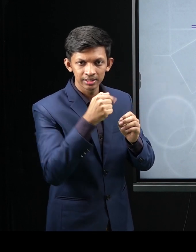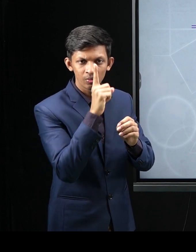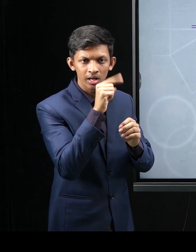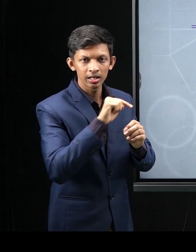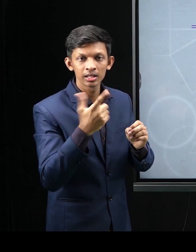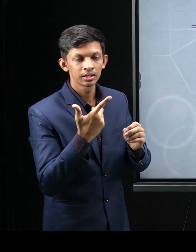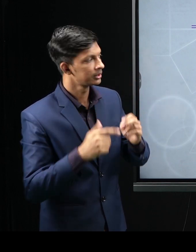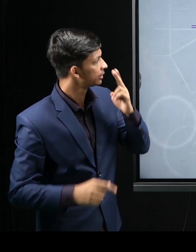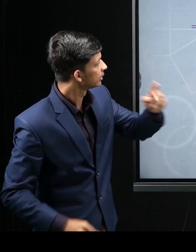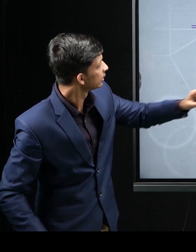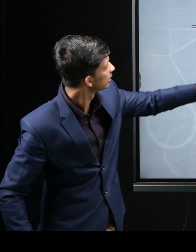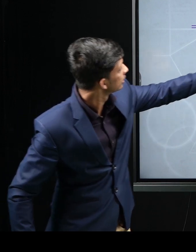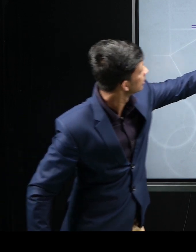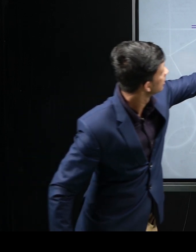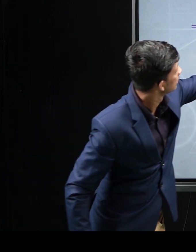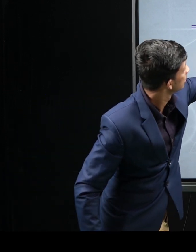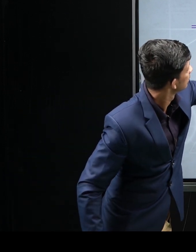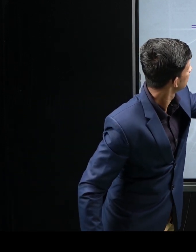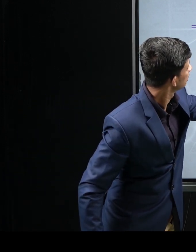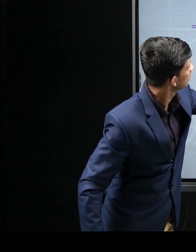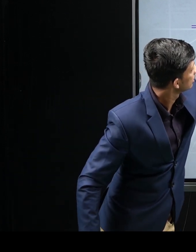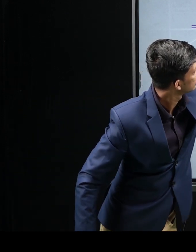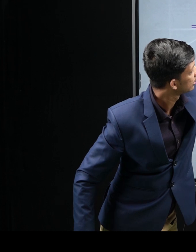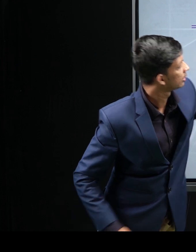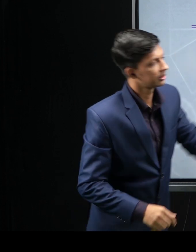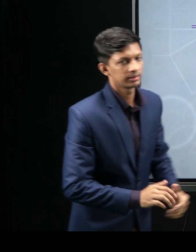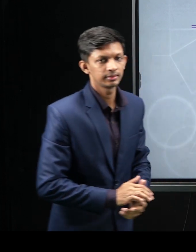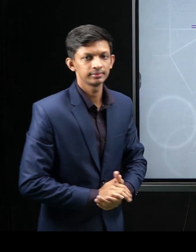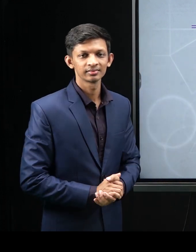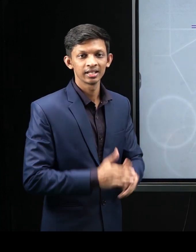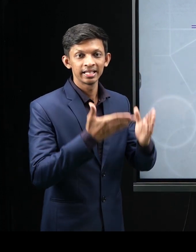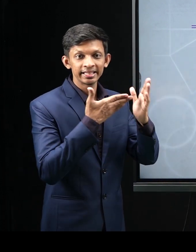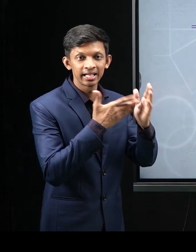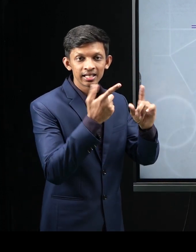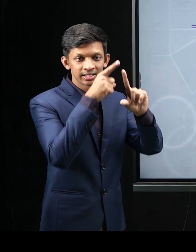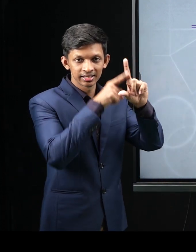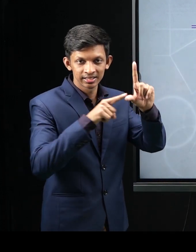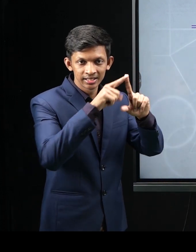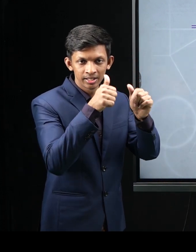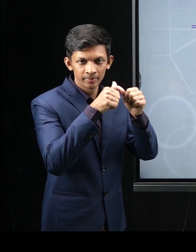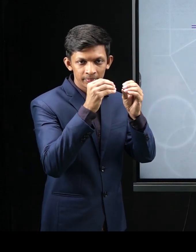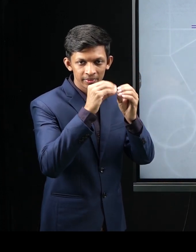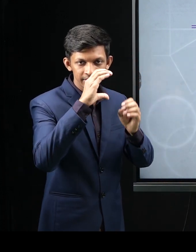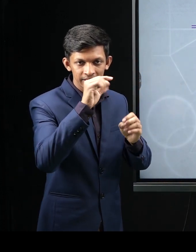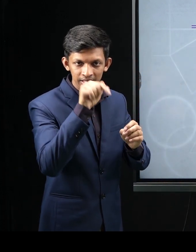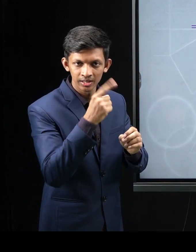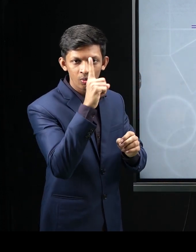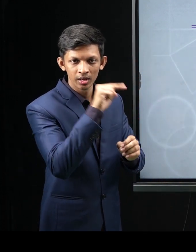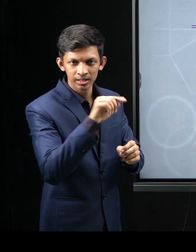ఇంటూ 1/4 ట్రయాంగిల్ ఏబీసీ అంటే ట్రయాంగిల్ ఏబీసీ